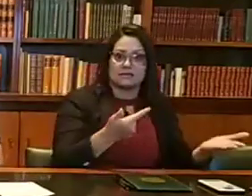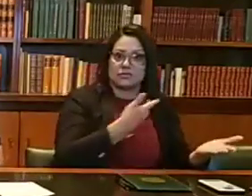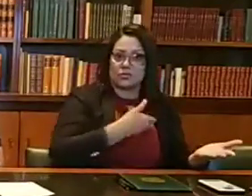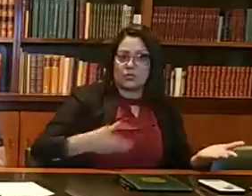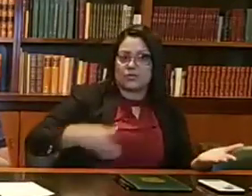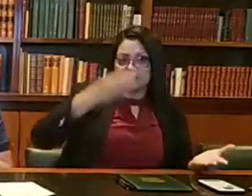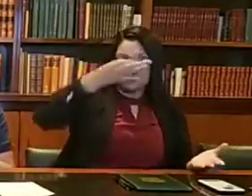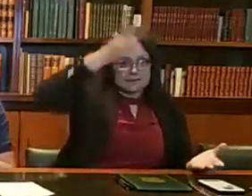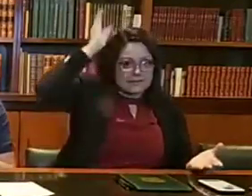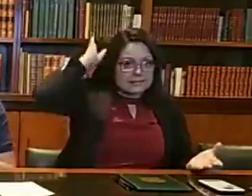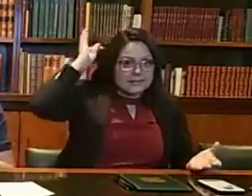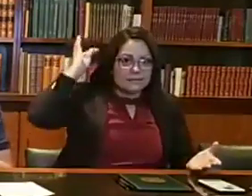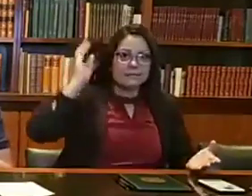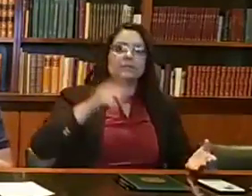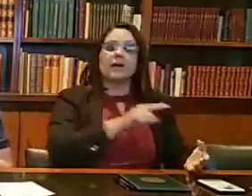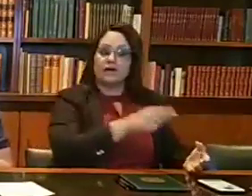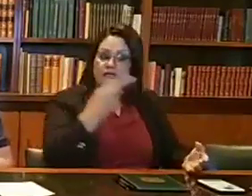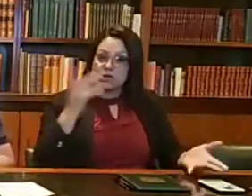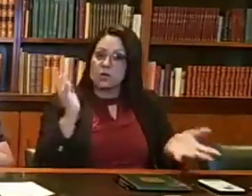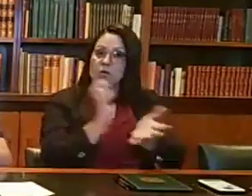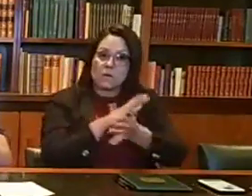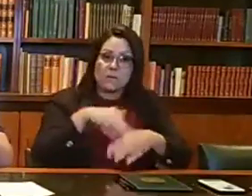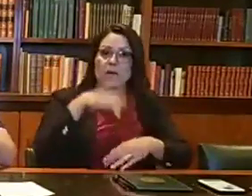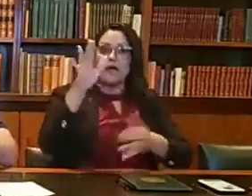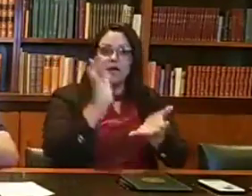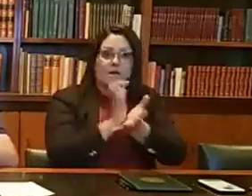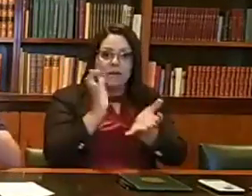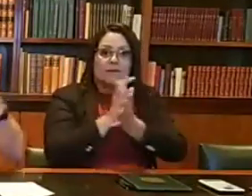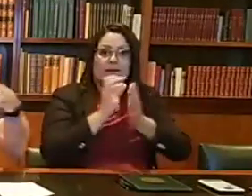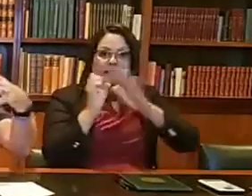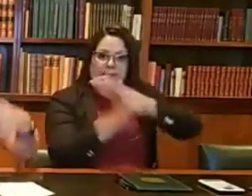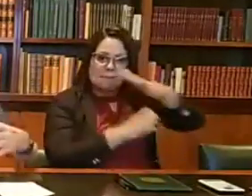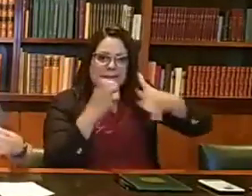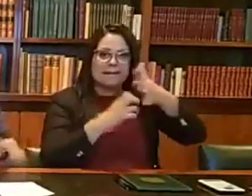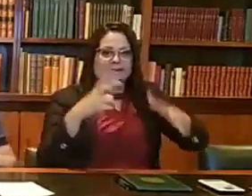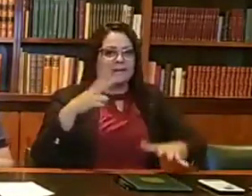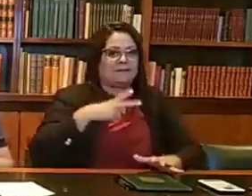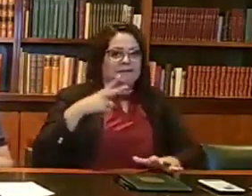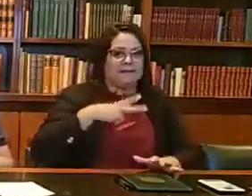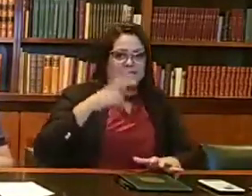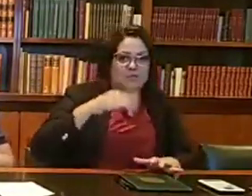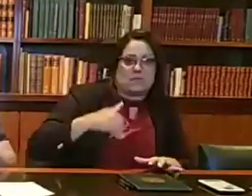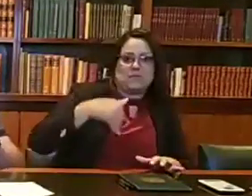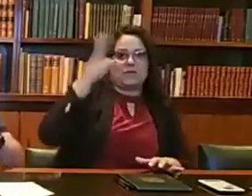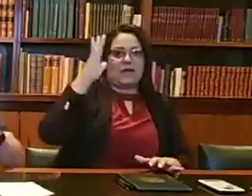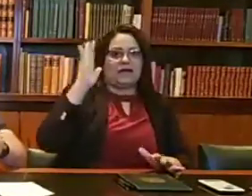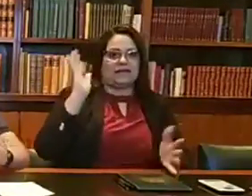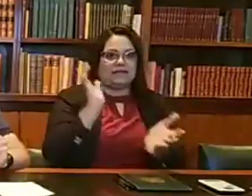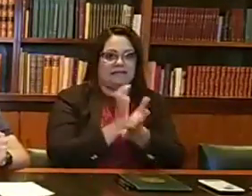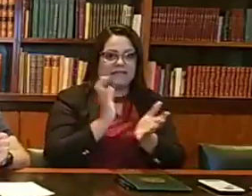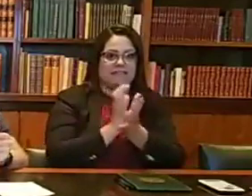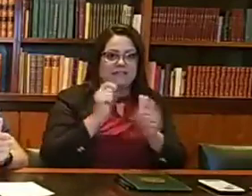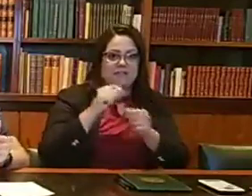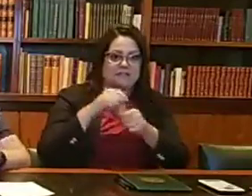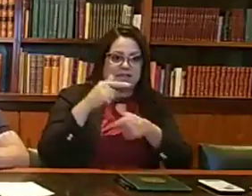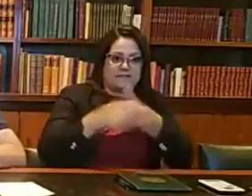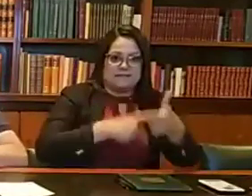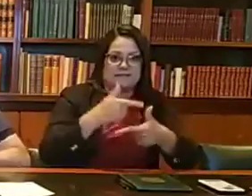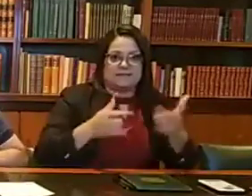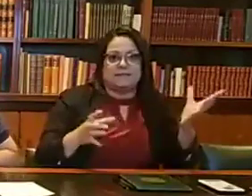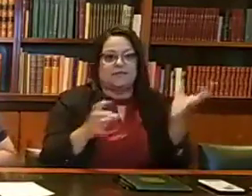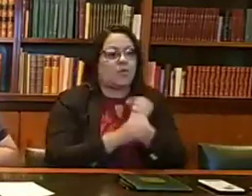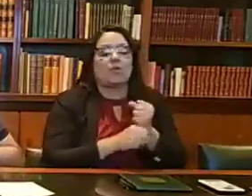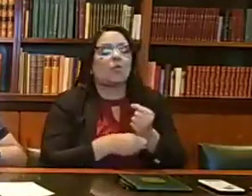da iniciativa privada do que o serviço público na questão de fazer o número final do PIB.